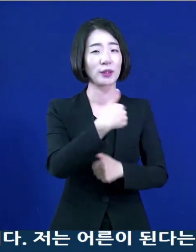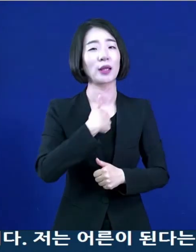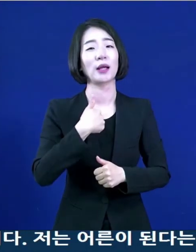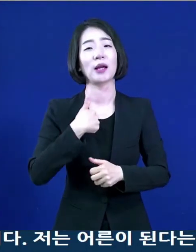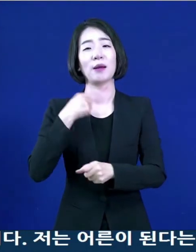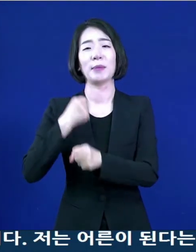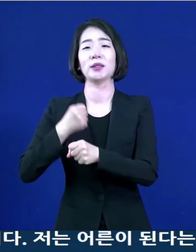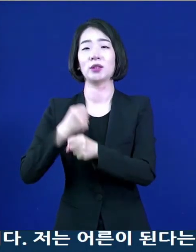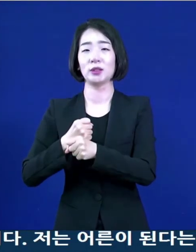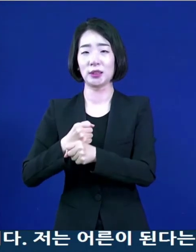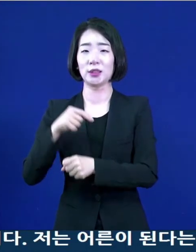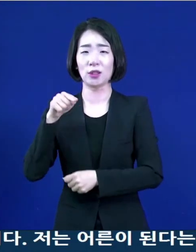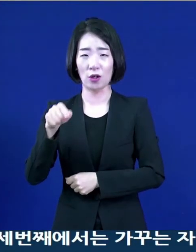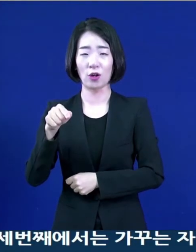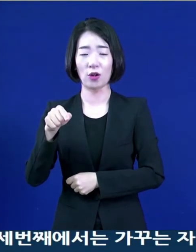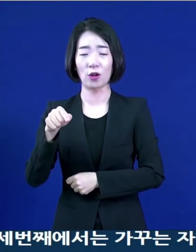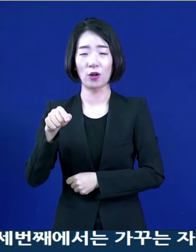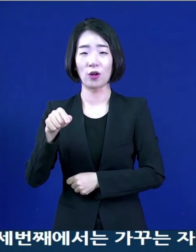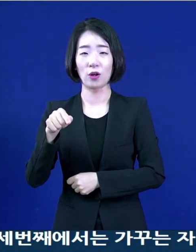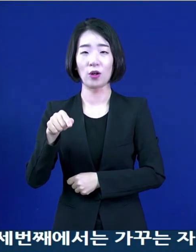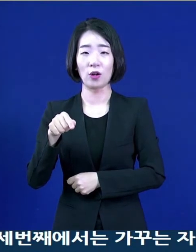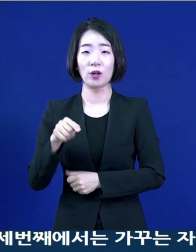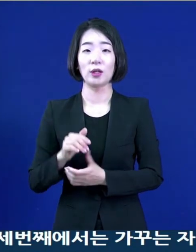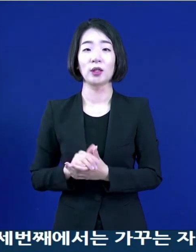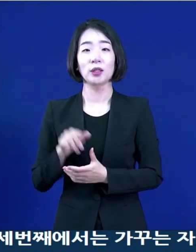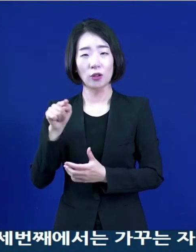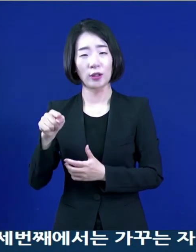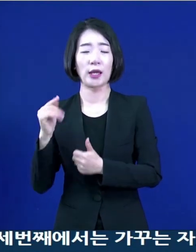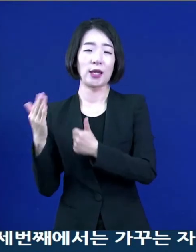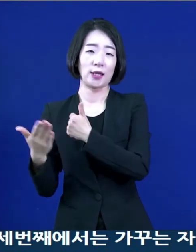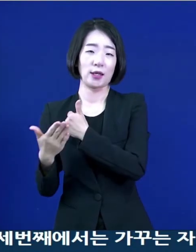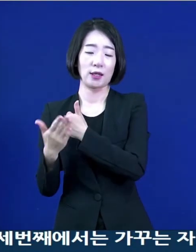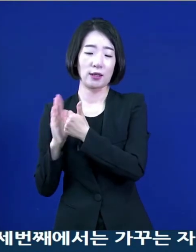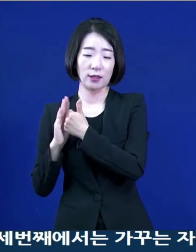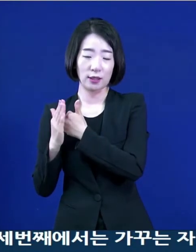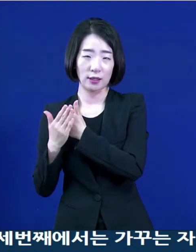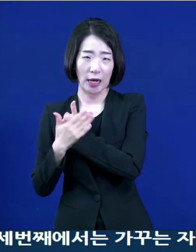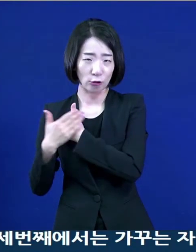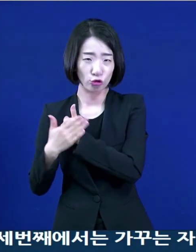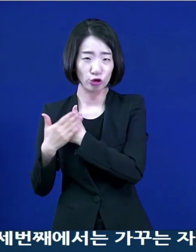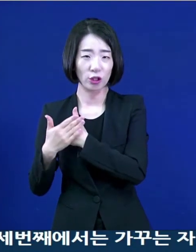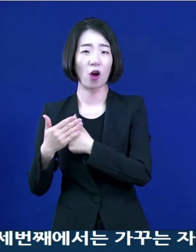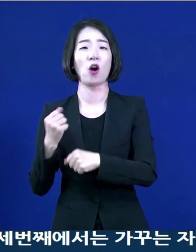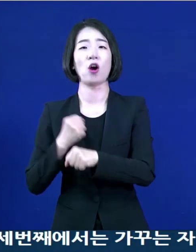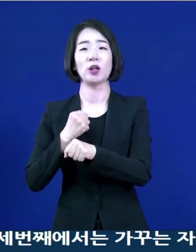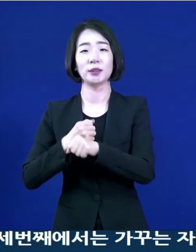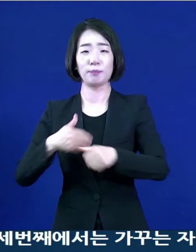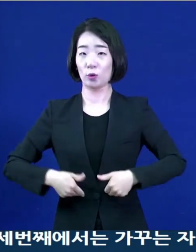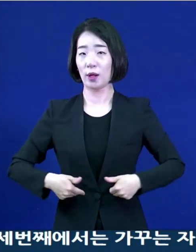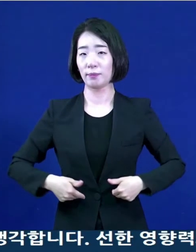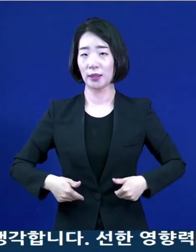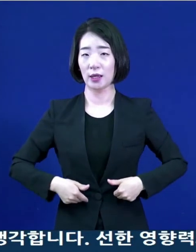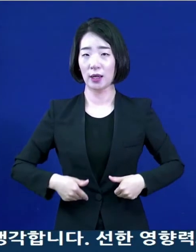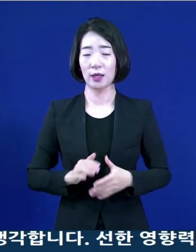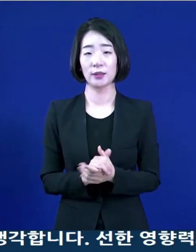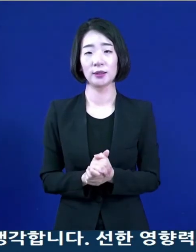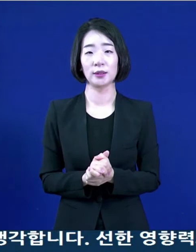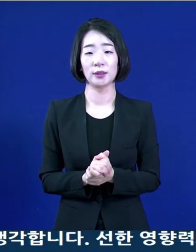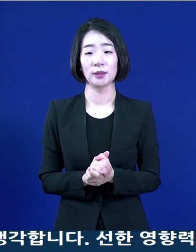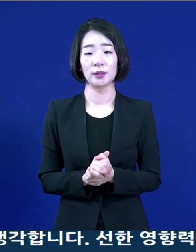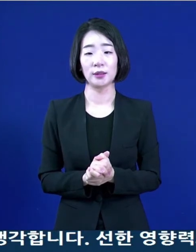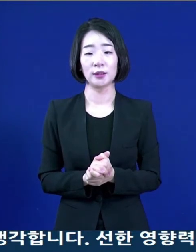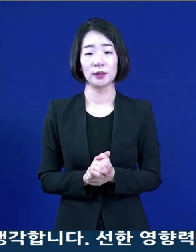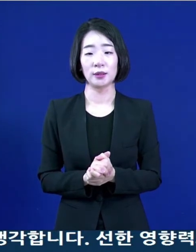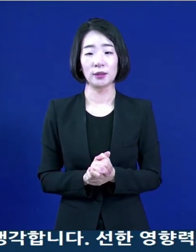어른의 모습이라고 생각합니다. 제가 이민교회 목회하던 시절에 알게 된 책인데 여러분에게 소개하려고